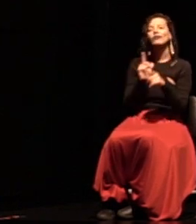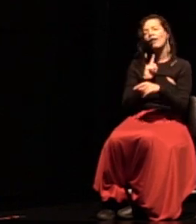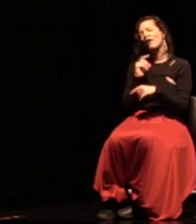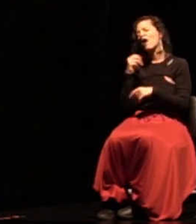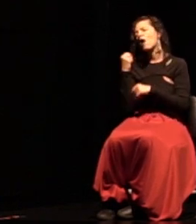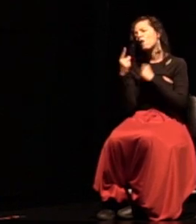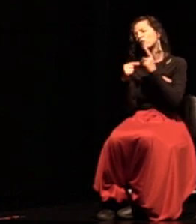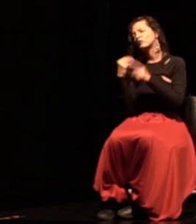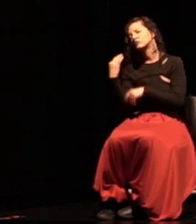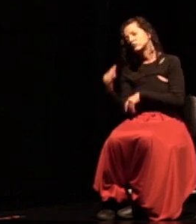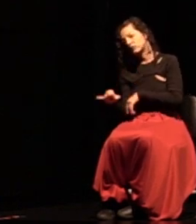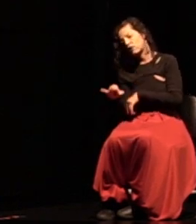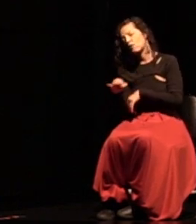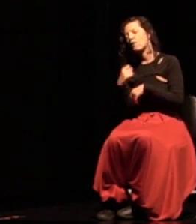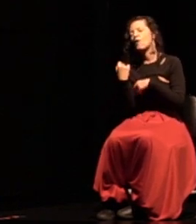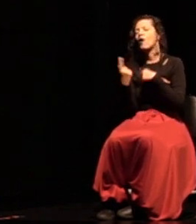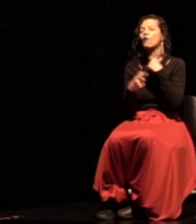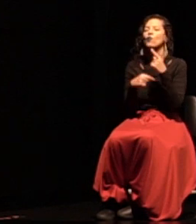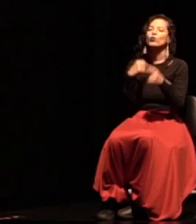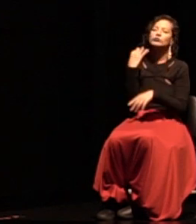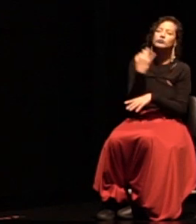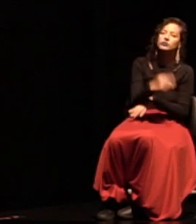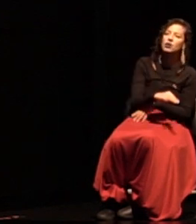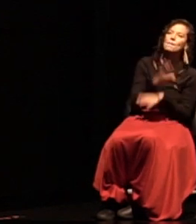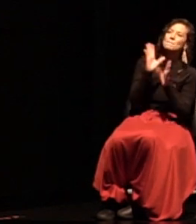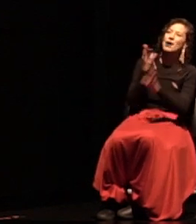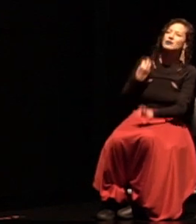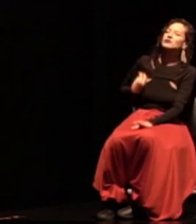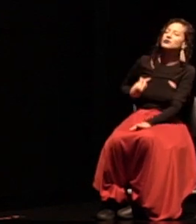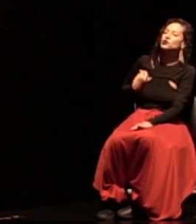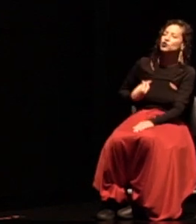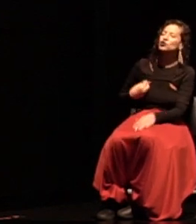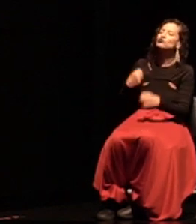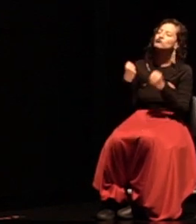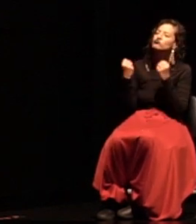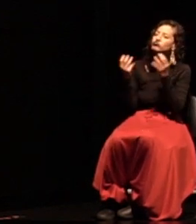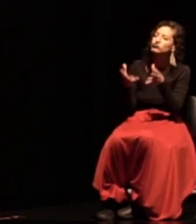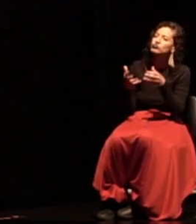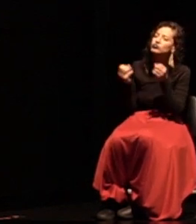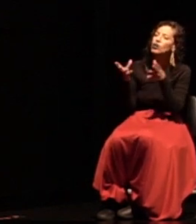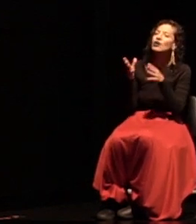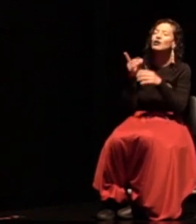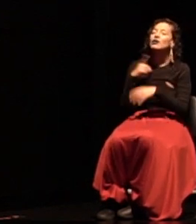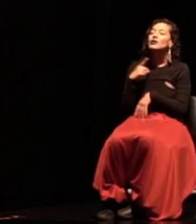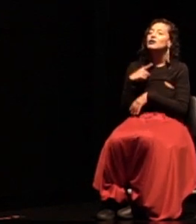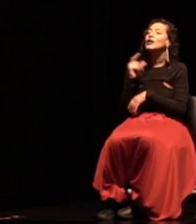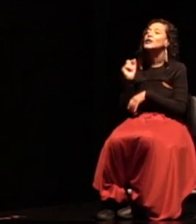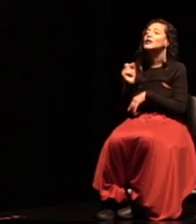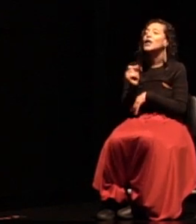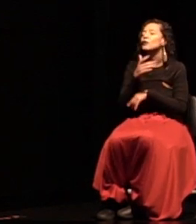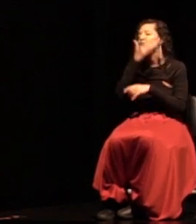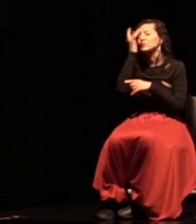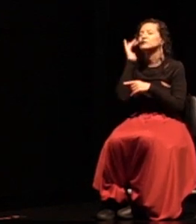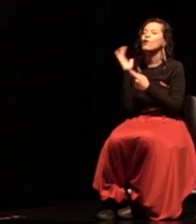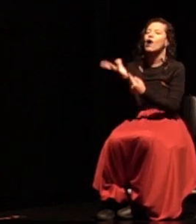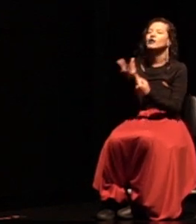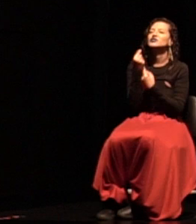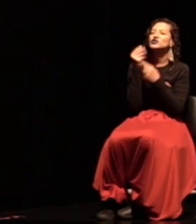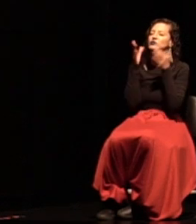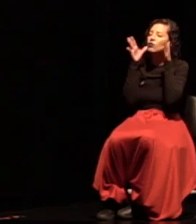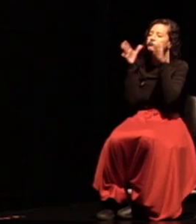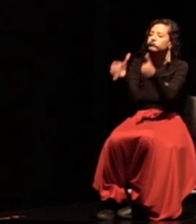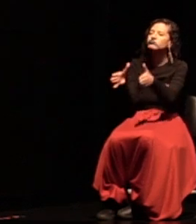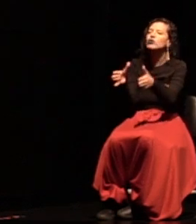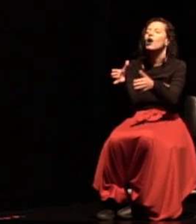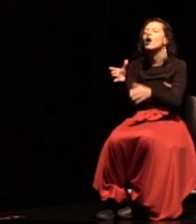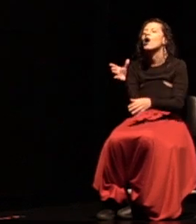mas existindo, atuando. E os artistas sempre imersos nesta realidade, não só no